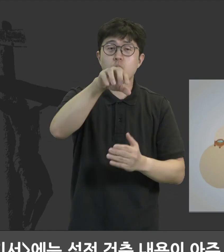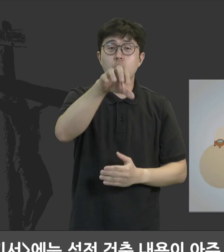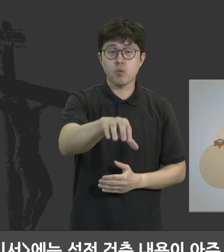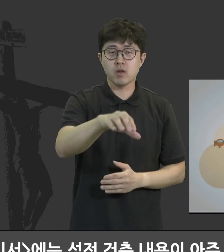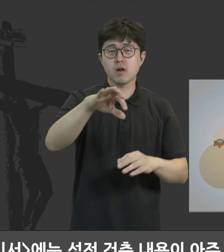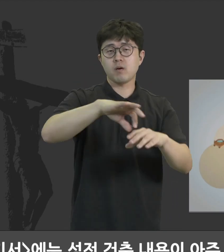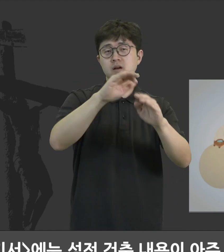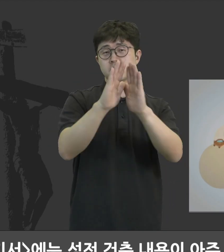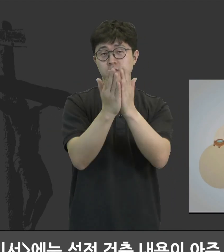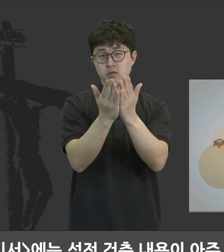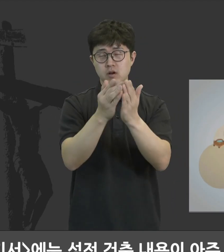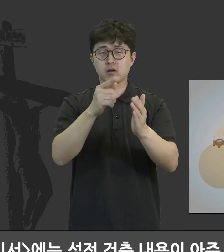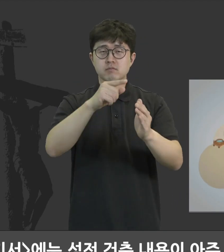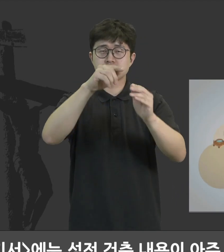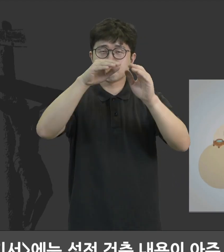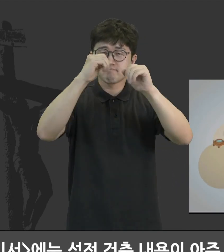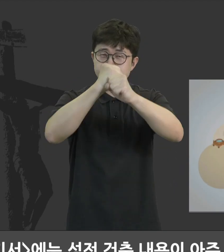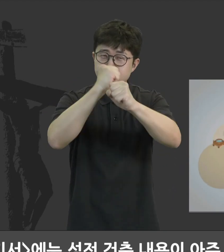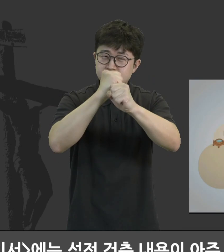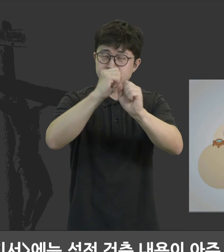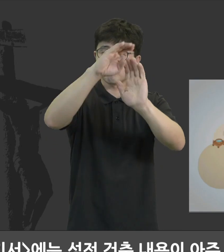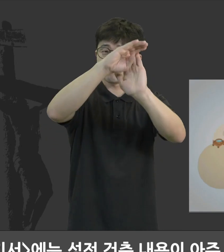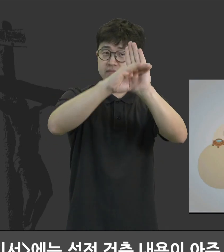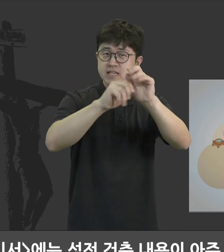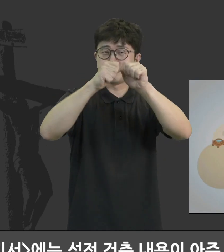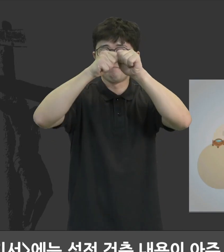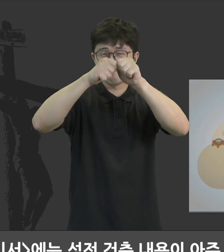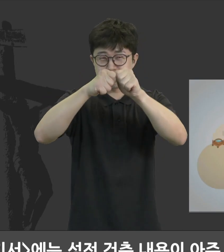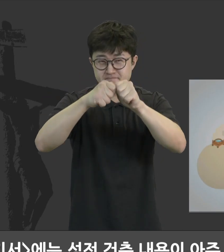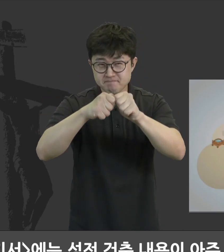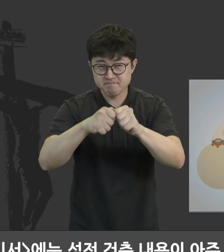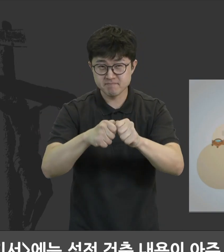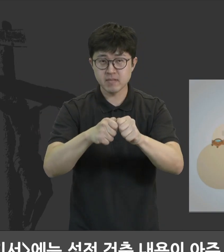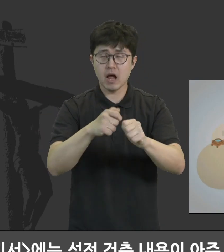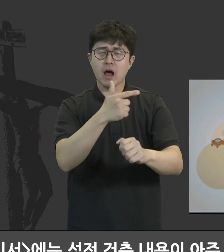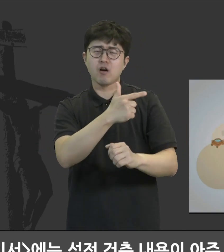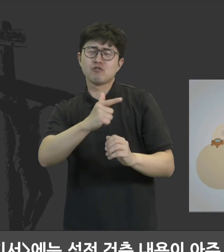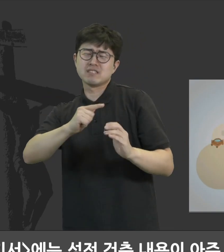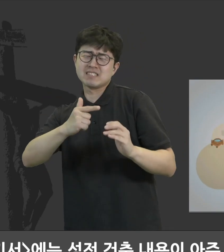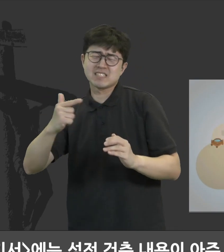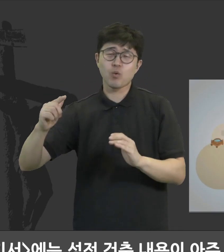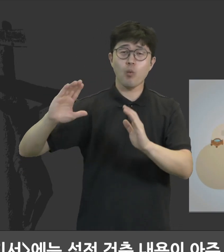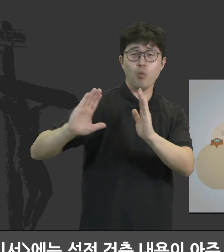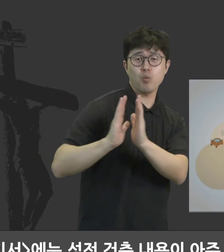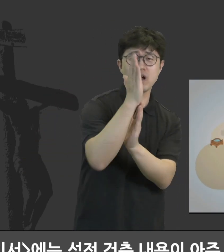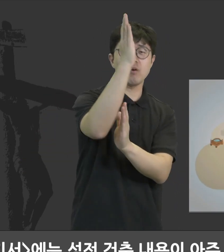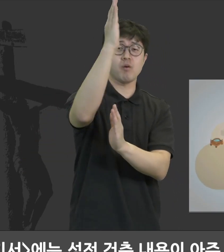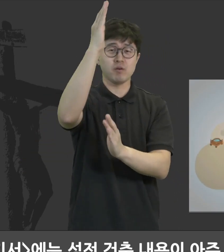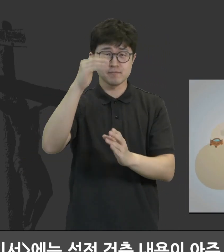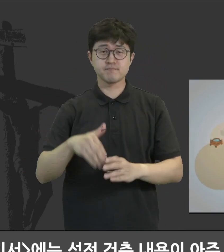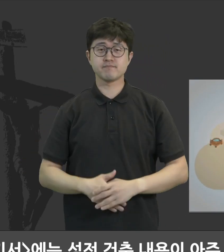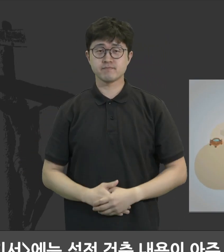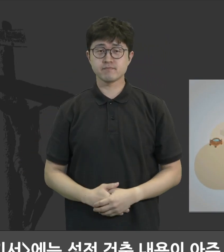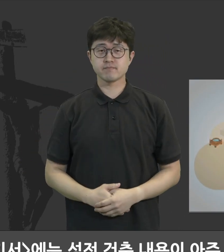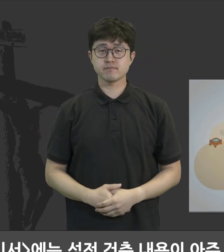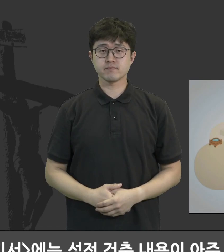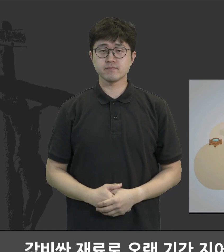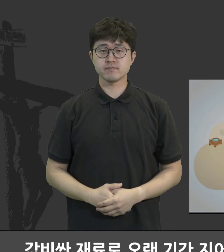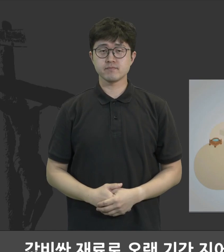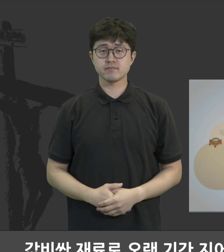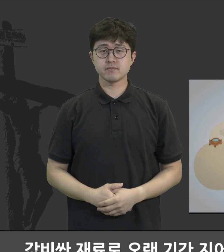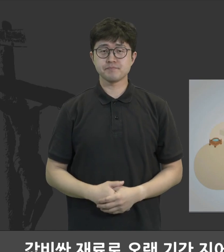건축 내용이 아주 자세히 기록되어 있습니다. 솔로몬이 지은 성전은 매우 크고